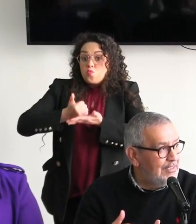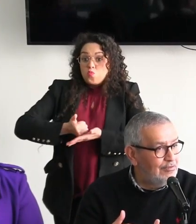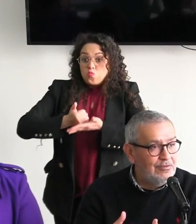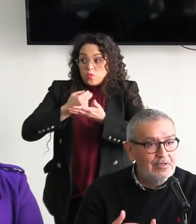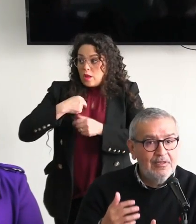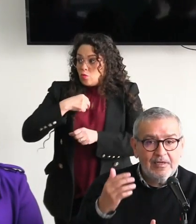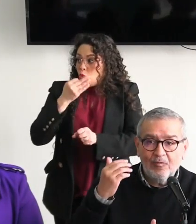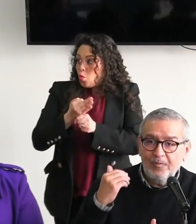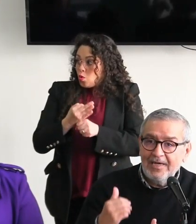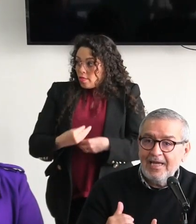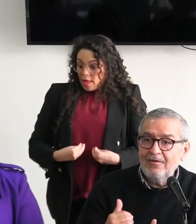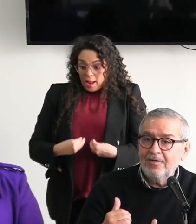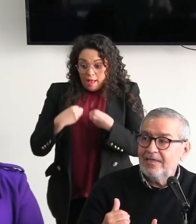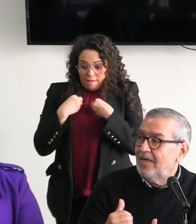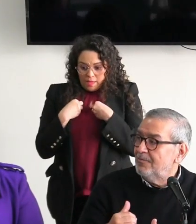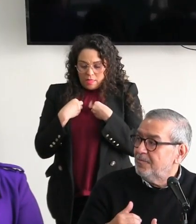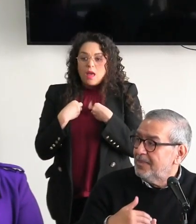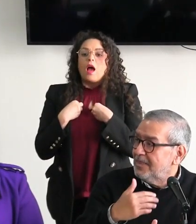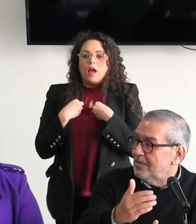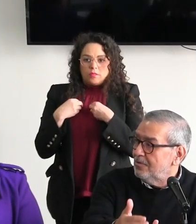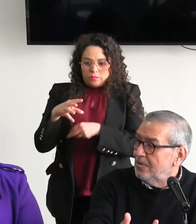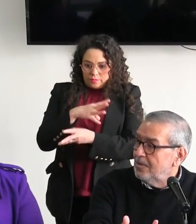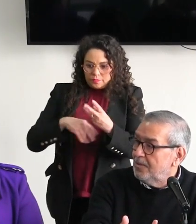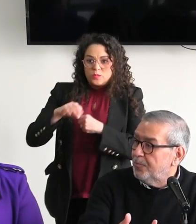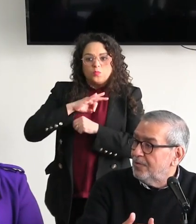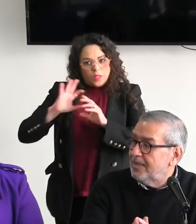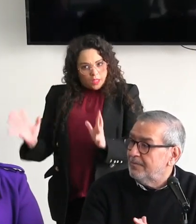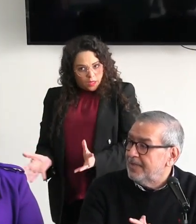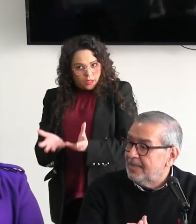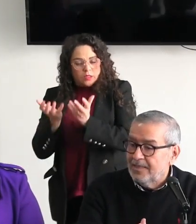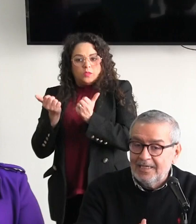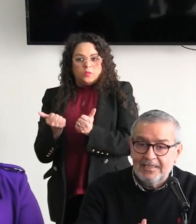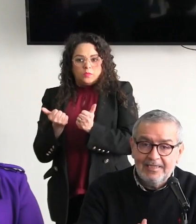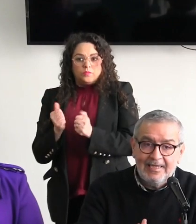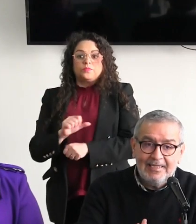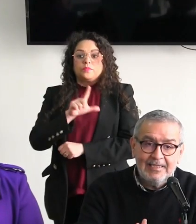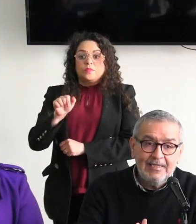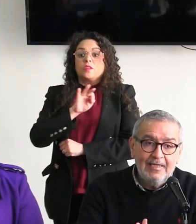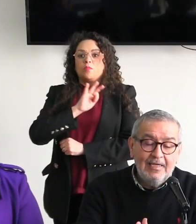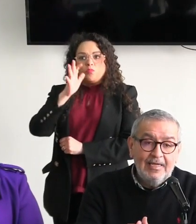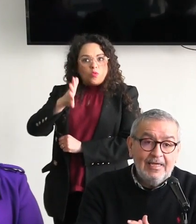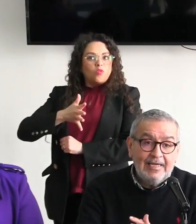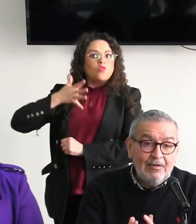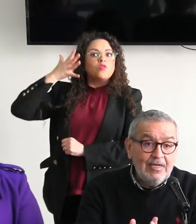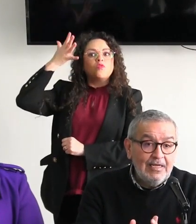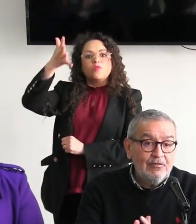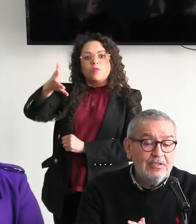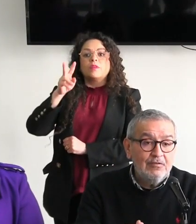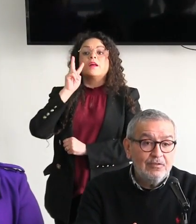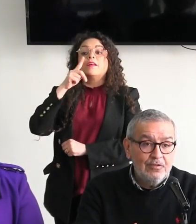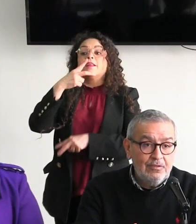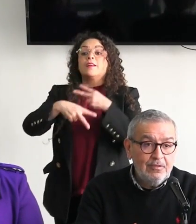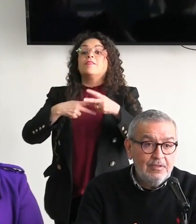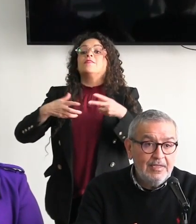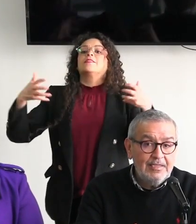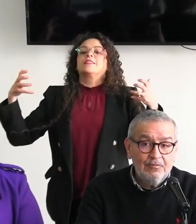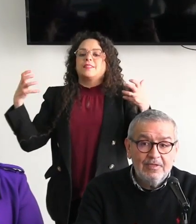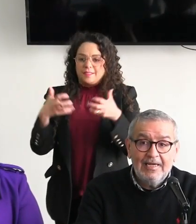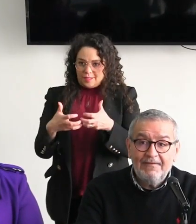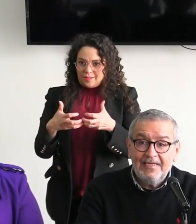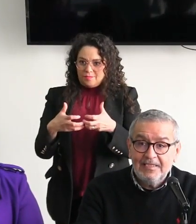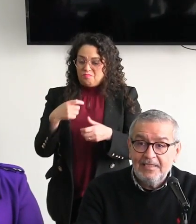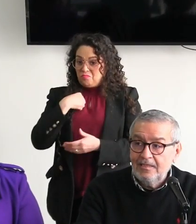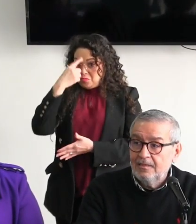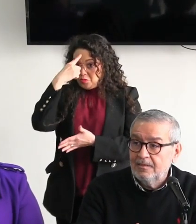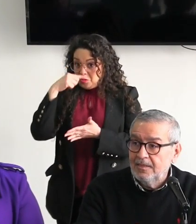estamos viviendo, recuperar lo que ya hemos pasado y poder ver hacia adelante. Creo que la Constitución es un